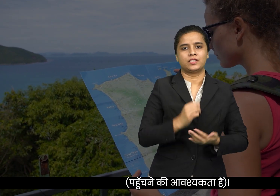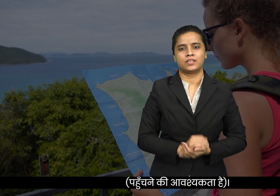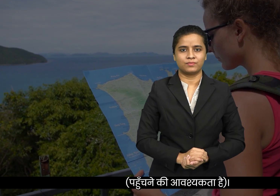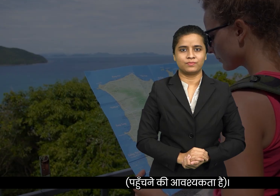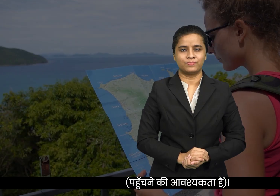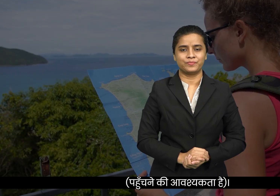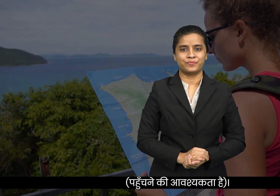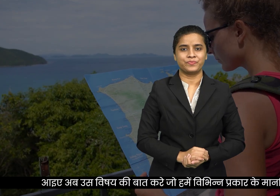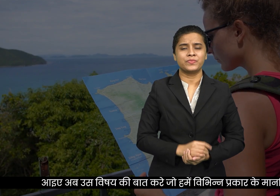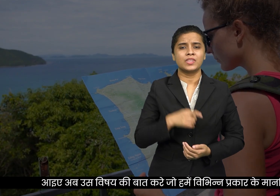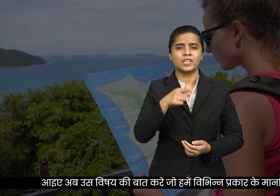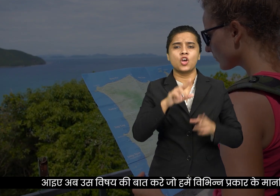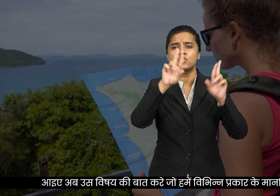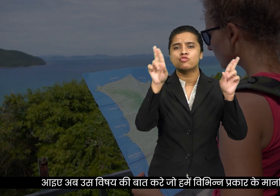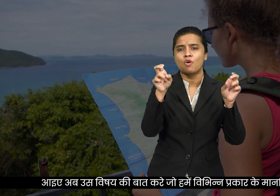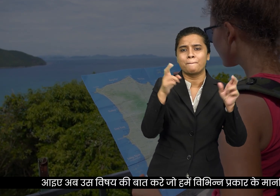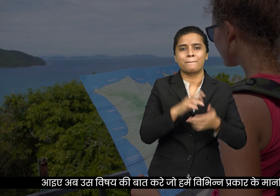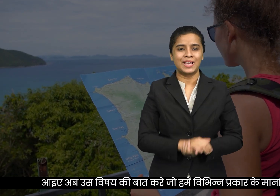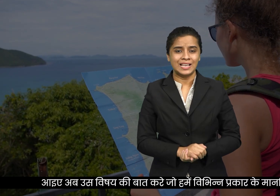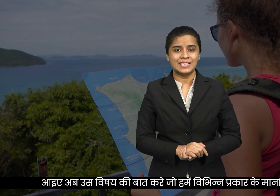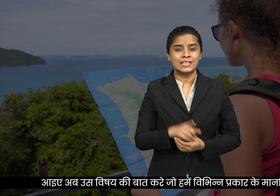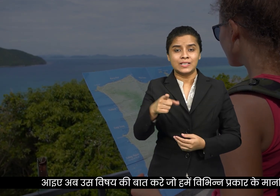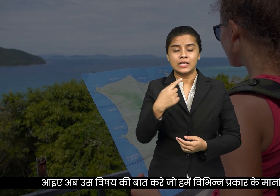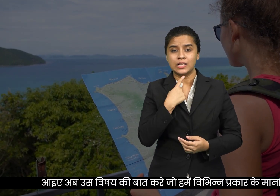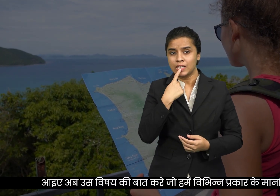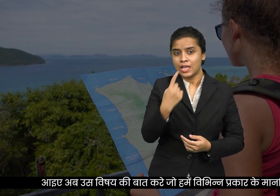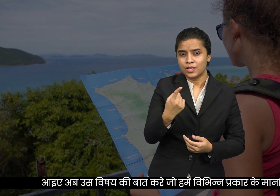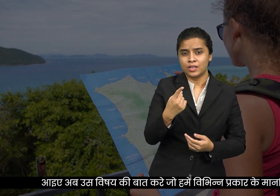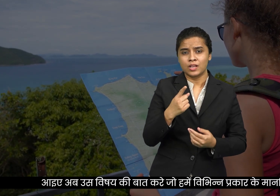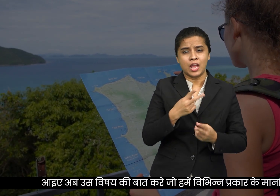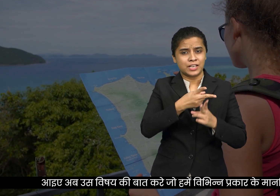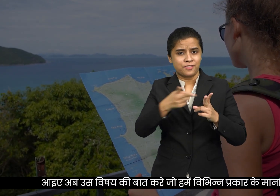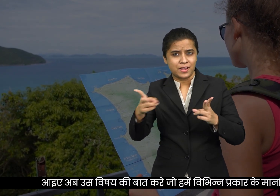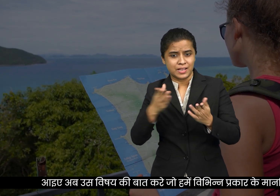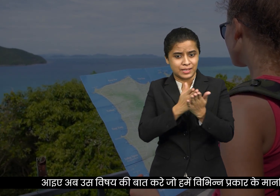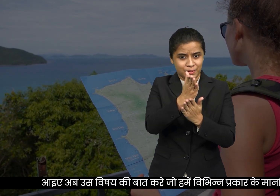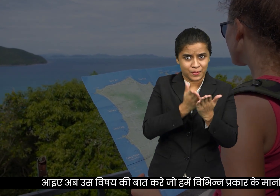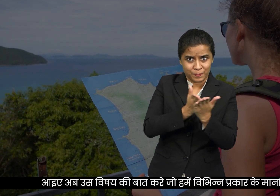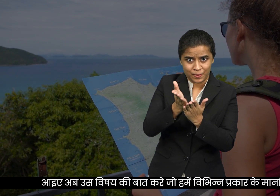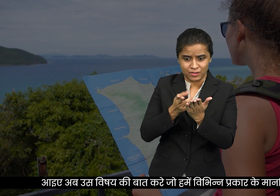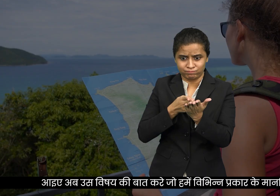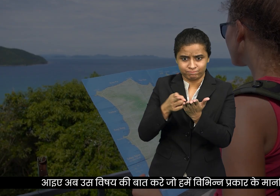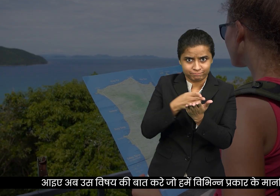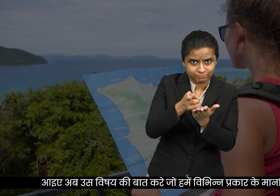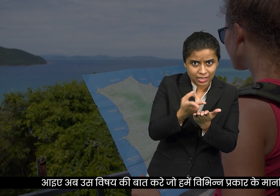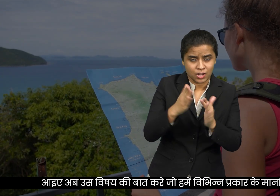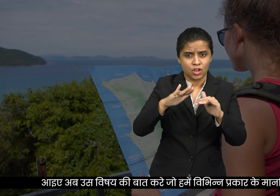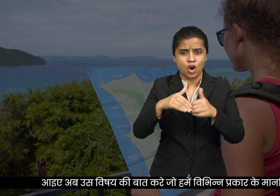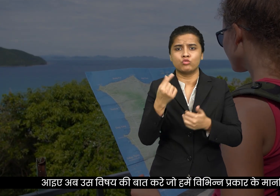है। आइए अब उस विषय की बात करें जो हमें विभिन्न प्रकार के मानचित्रों